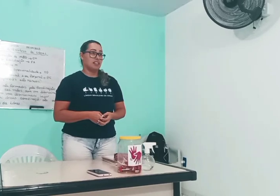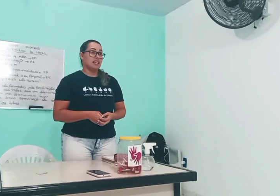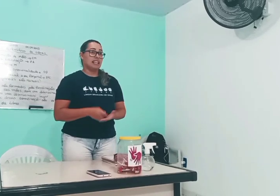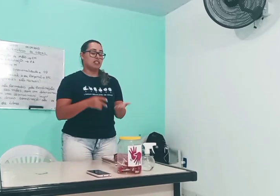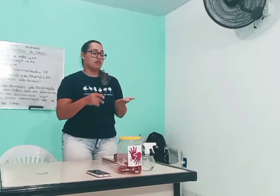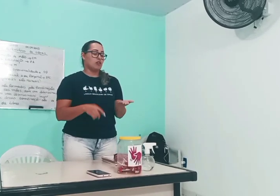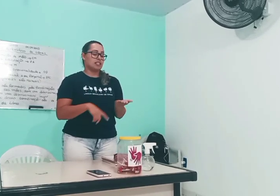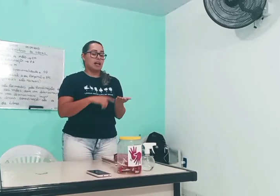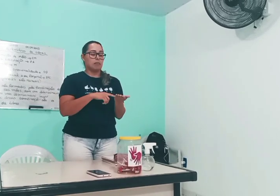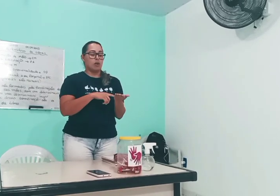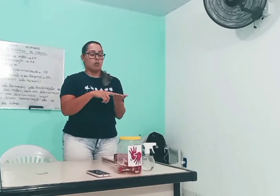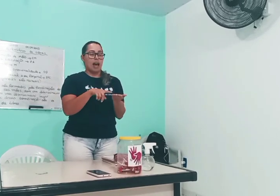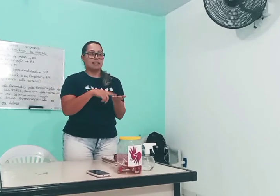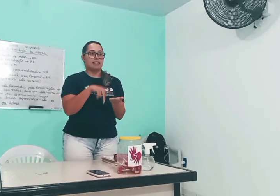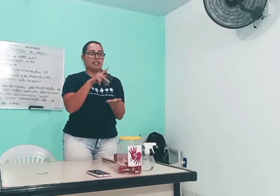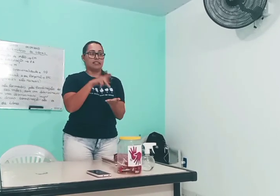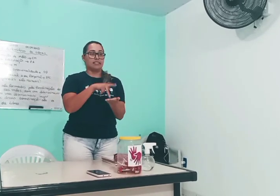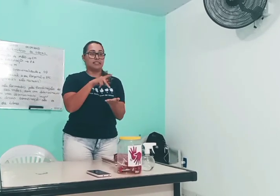E se fosse da mão assim?